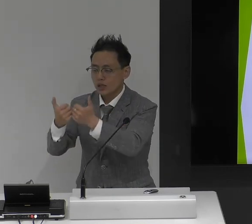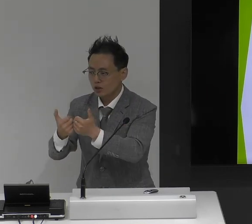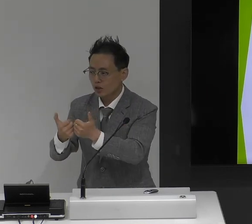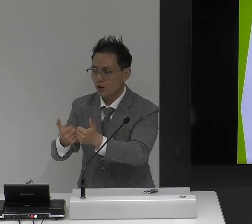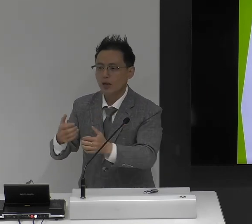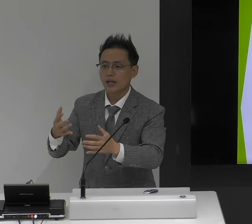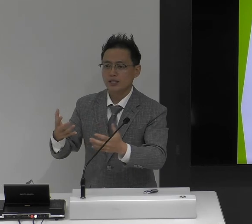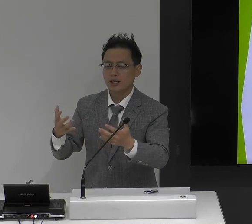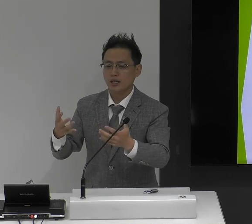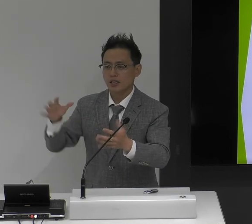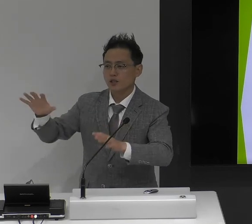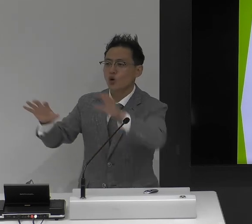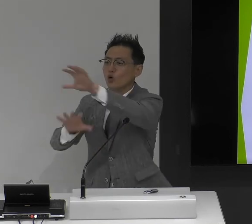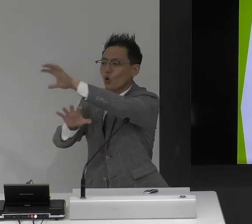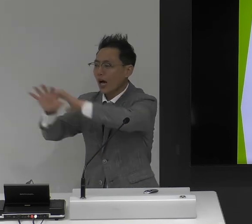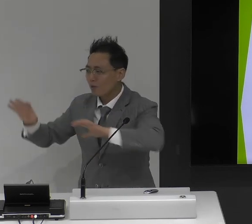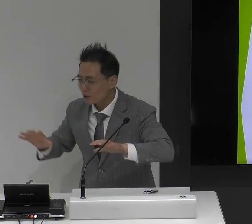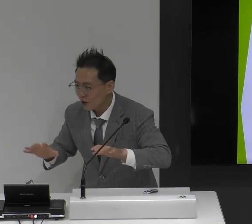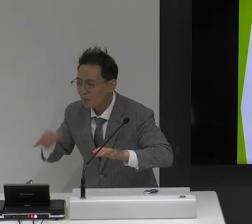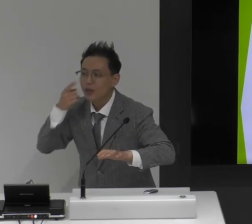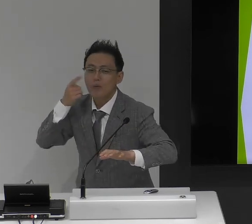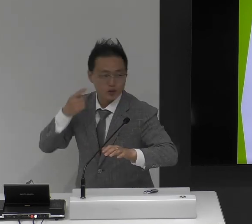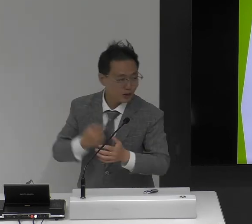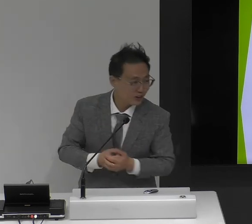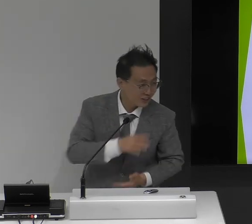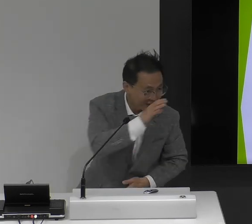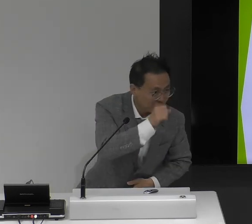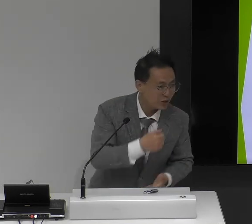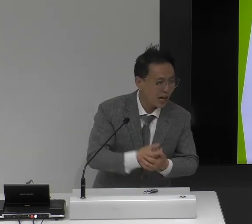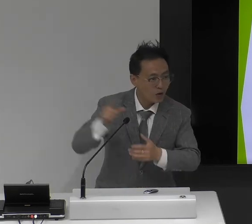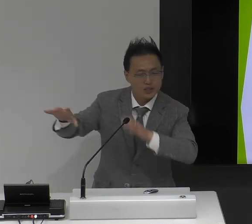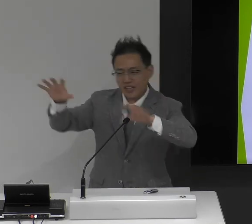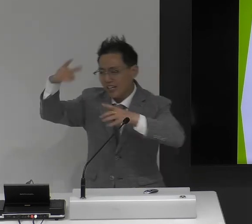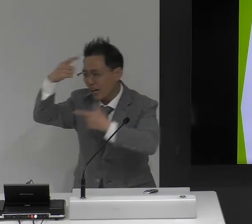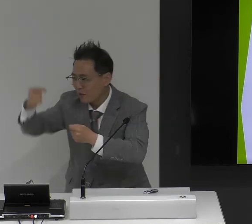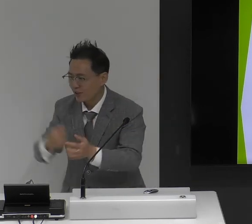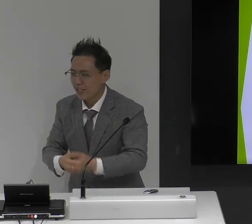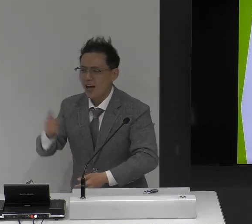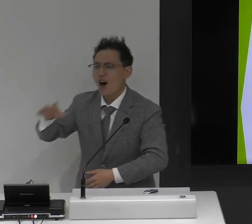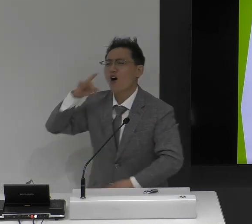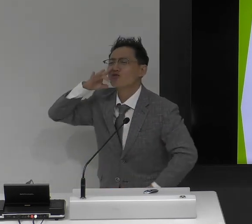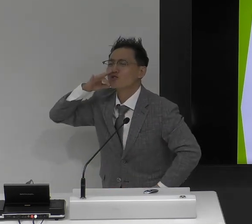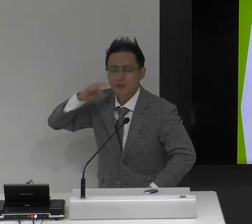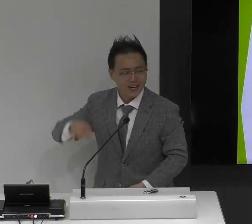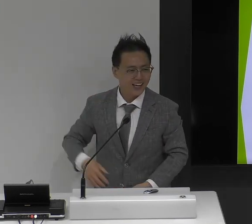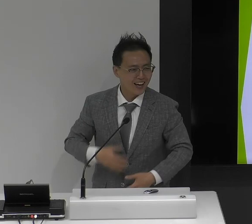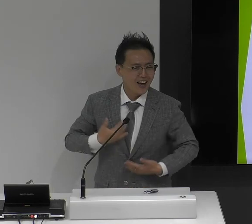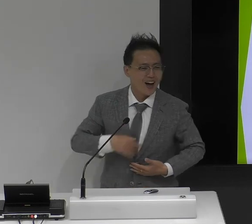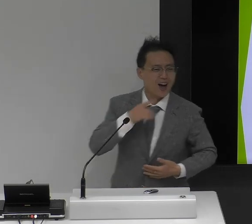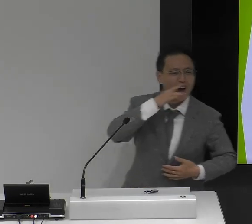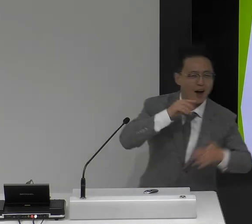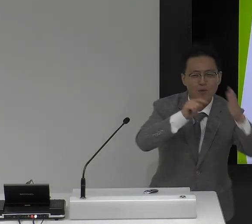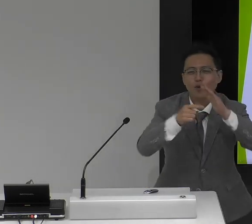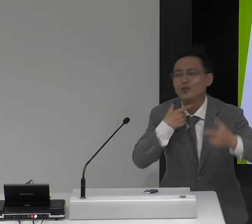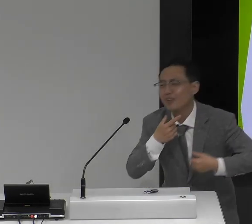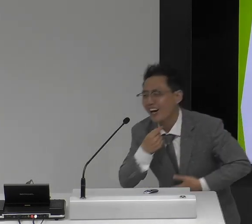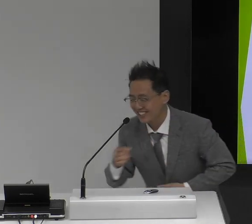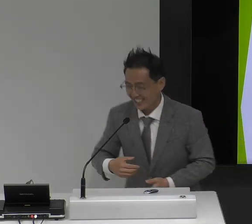의논하셔서 이제 서로 돌아가면서 한번 해보세요. 좋죠? 한 곳에 탁 하면은 궁금해, 보고 싶다